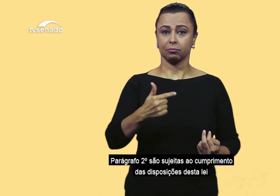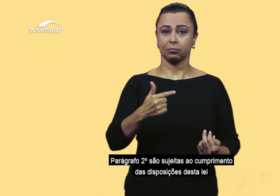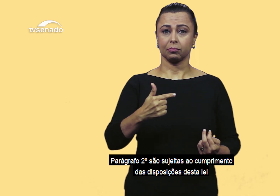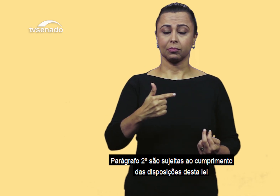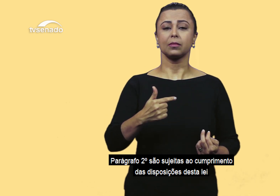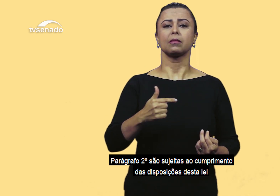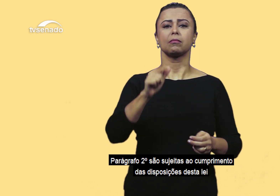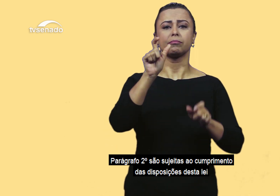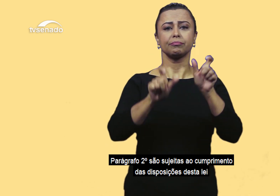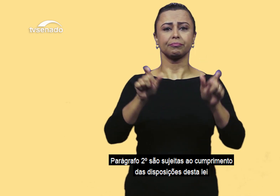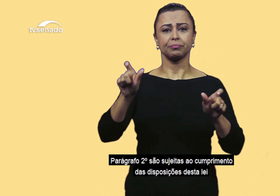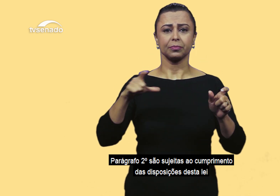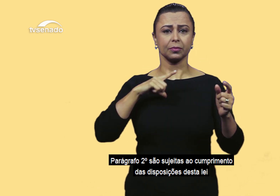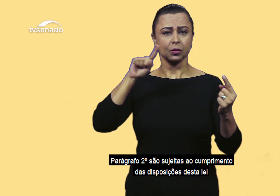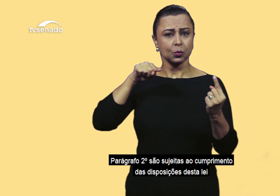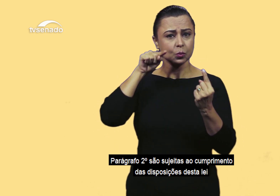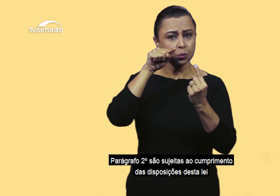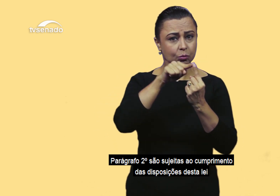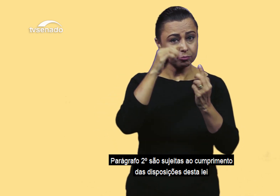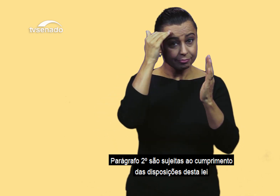sujeitas ao cumprimento